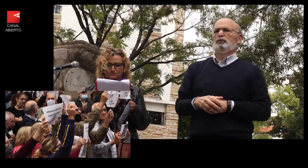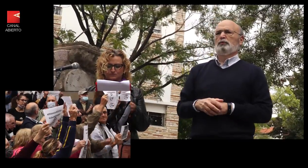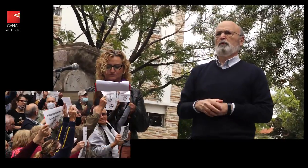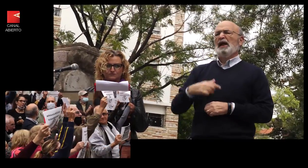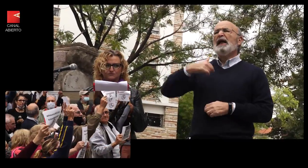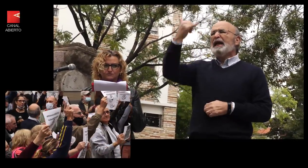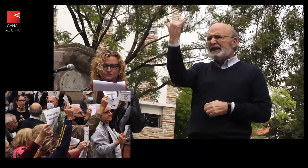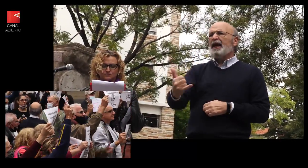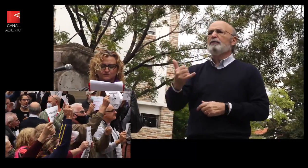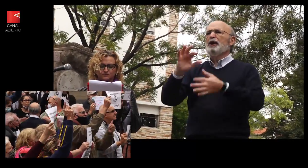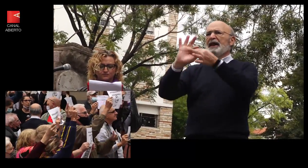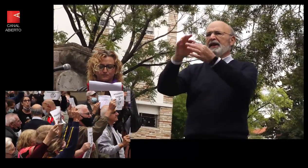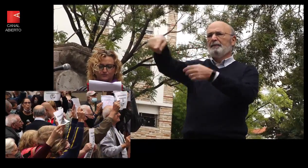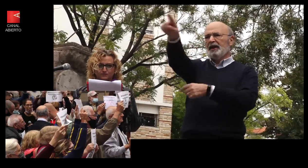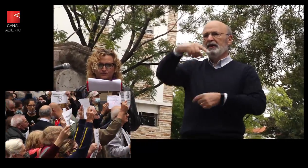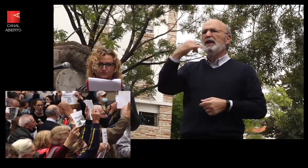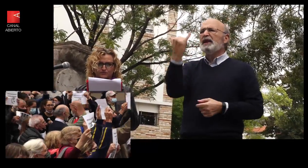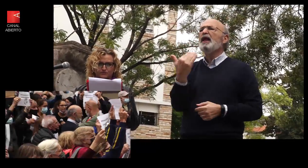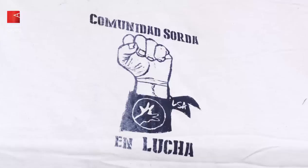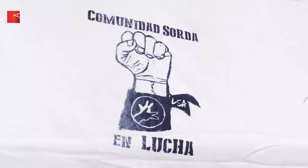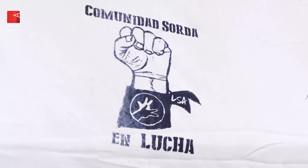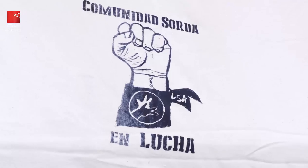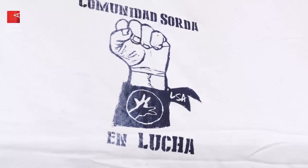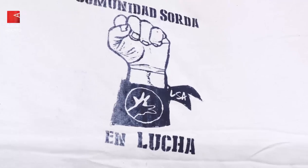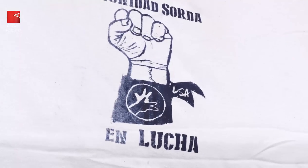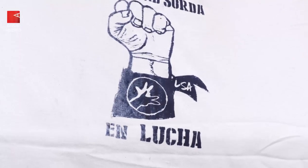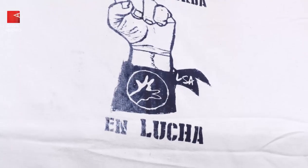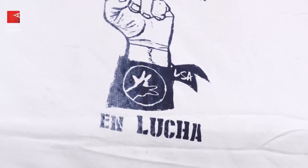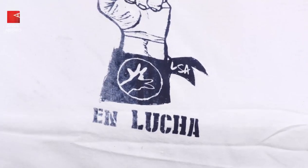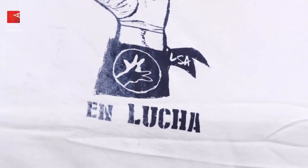Debe escucharnos, la reta debe escucharnos.